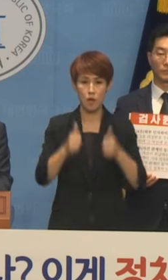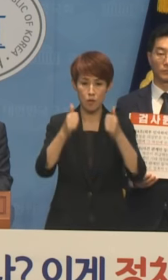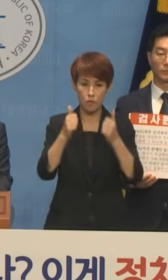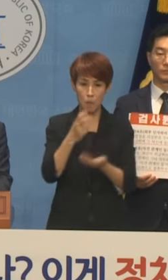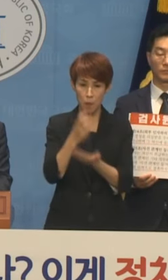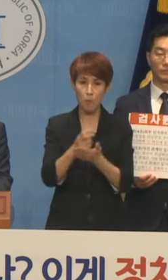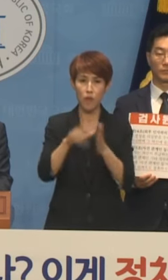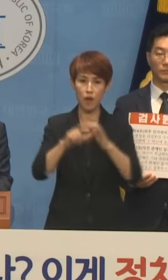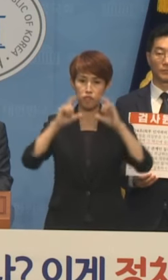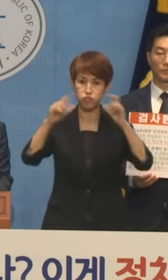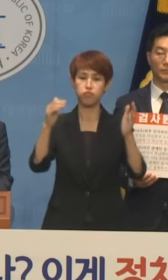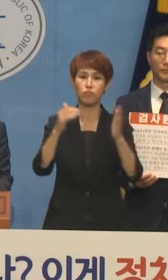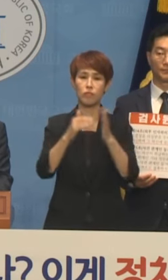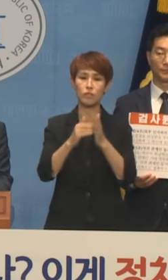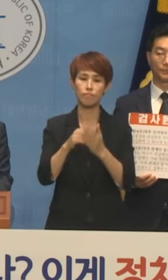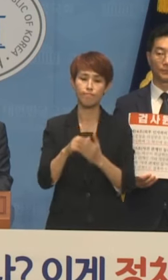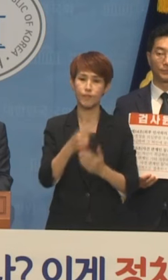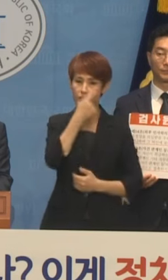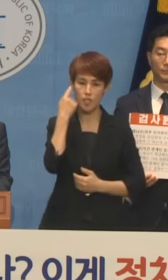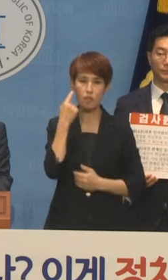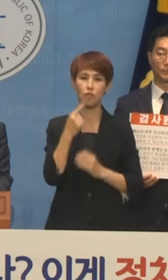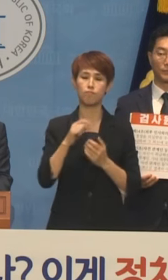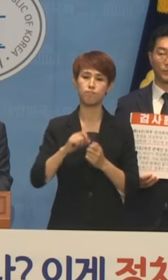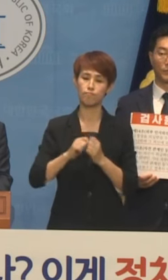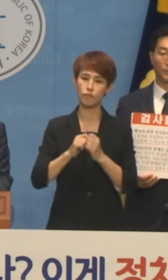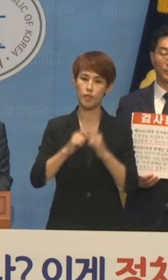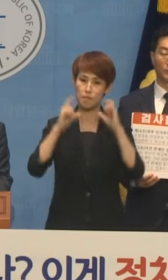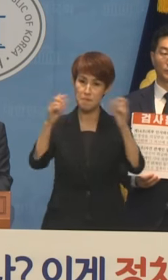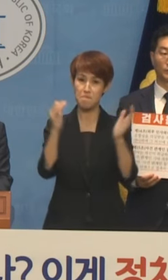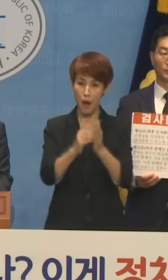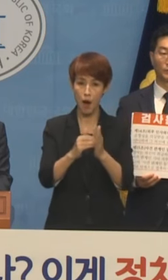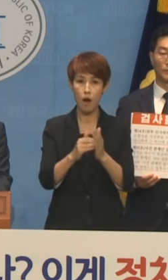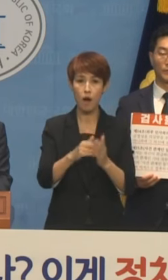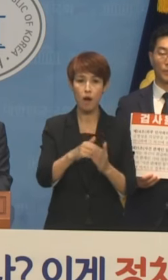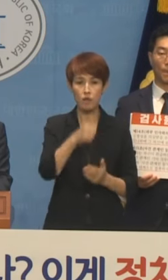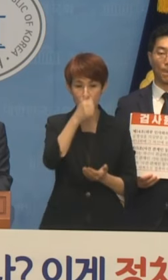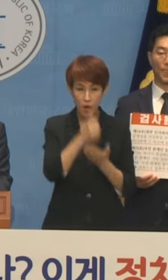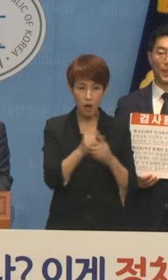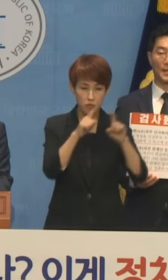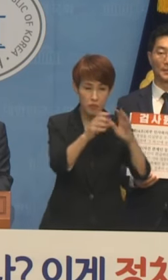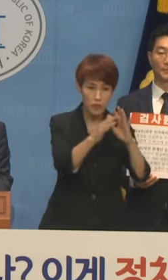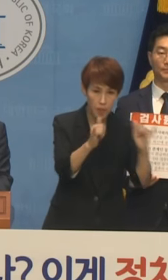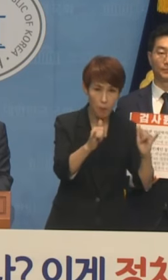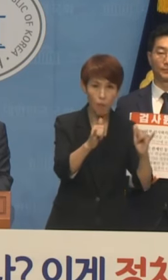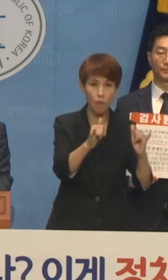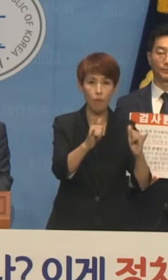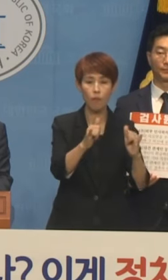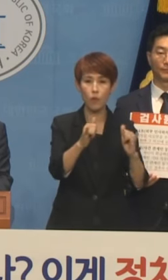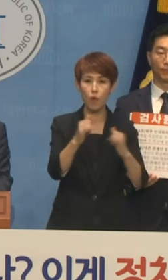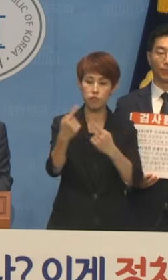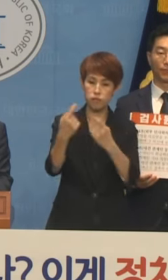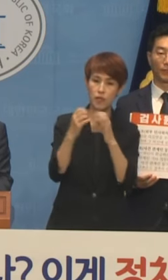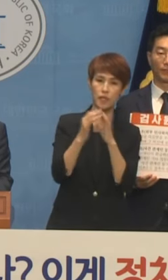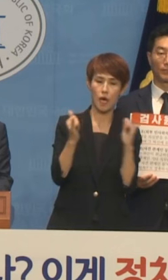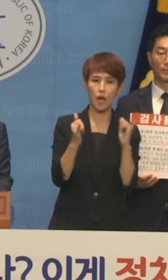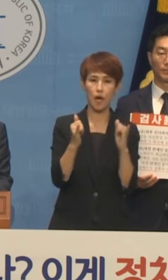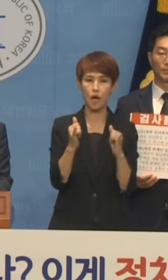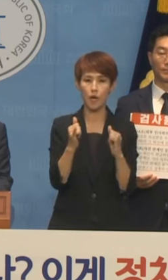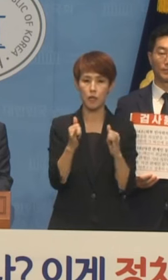증인이 형사사건 또는 징계사건에 관하여 피고인, 피의자 또는 징계 혐의자를